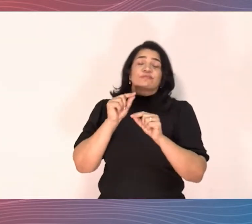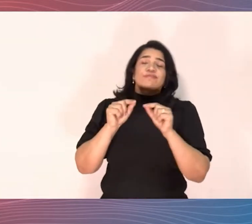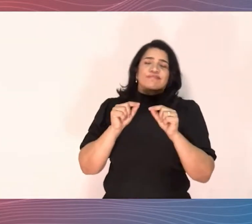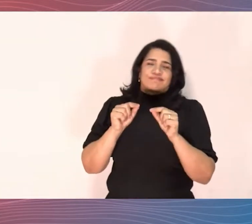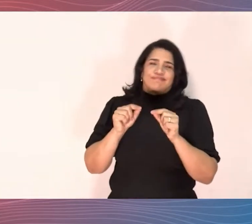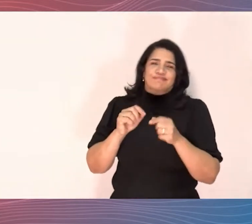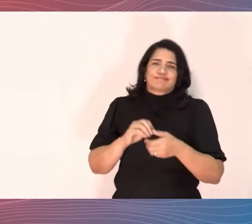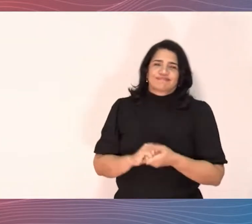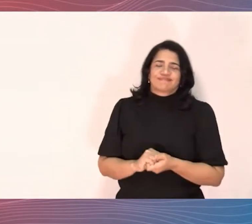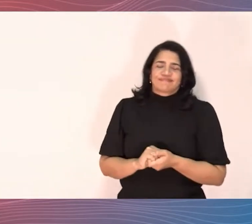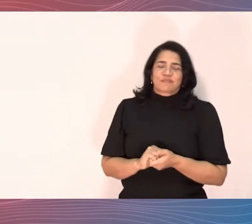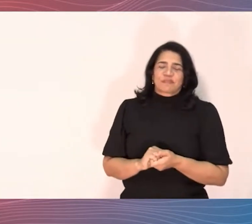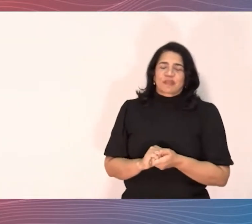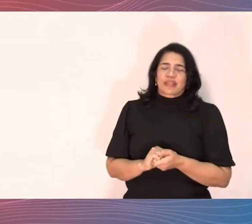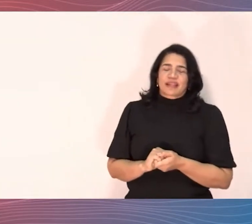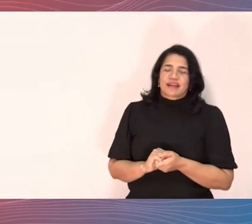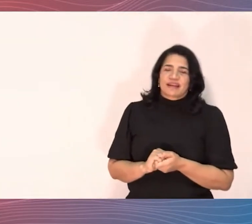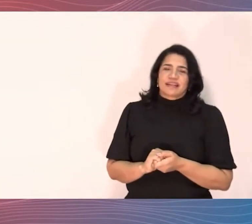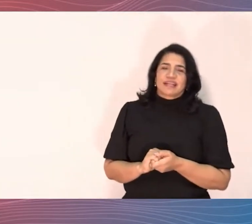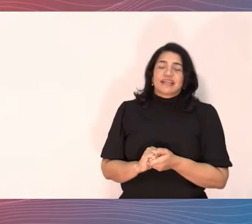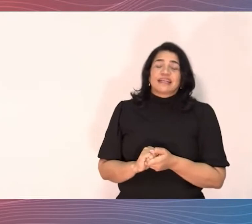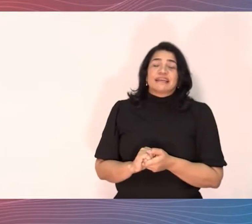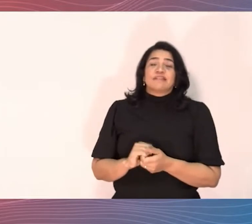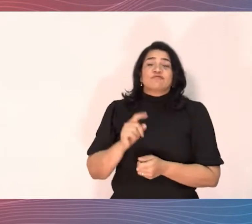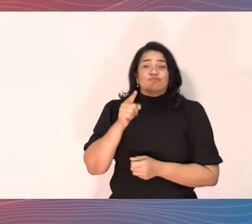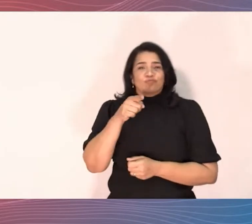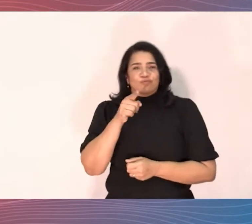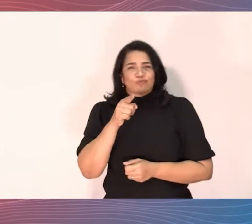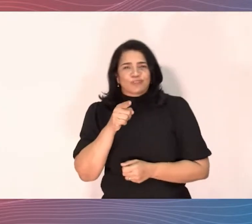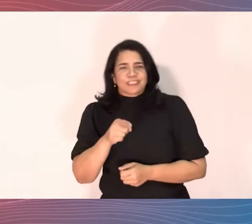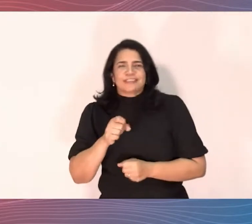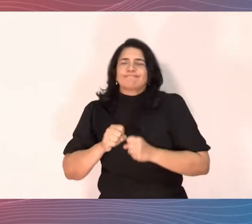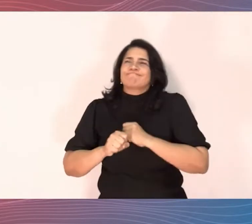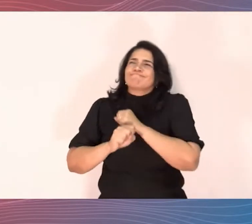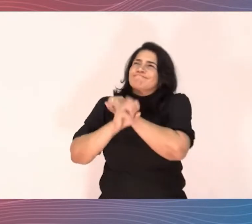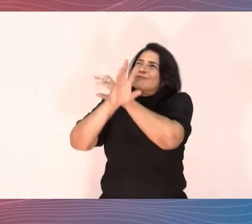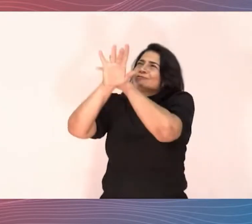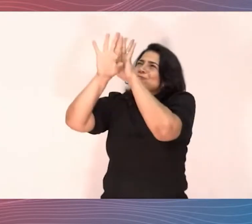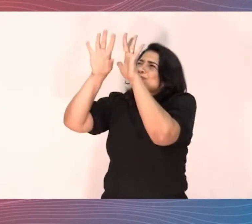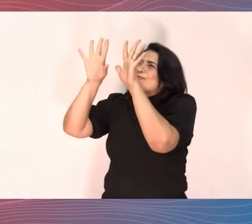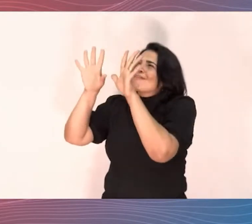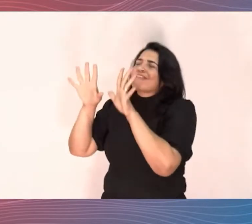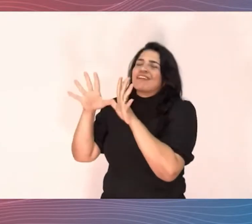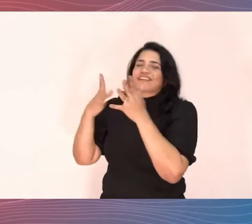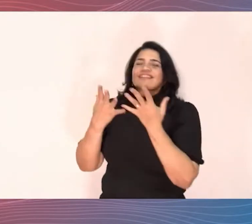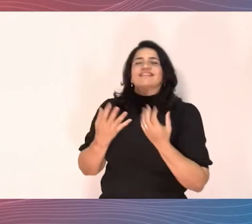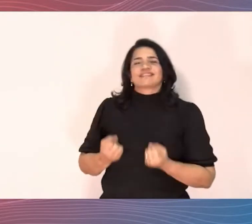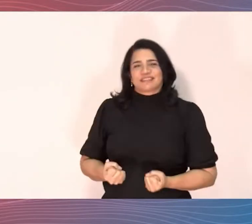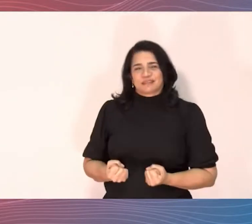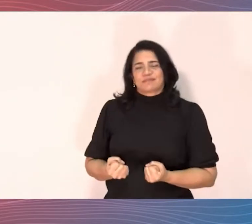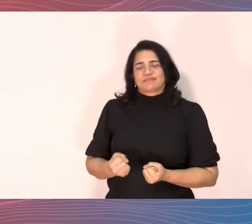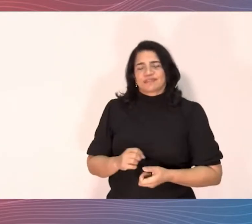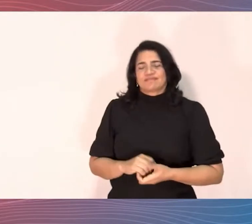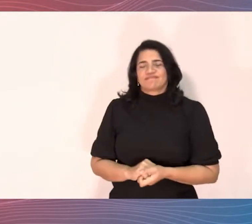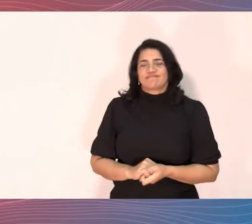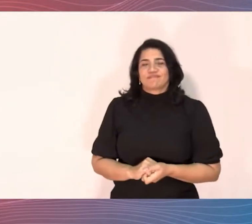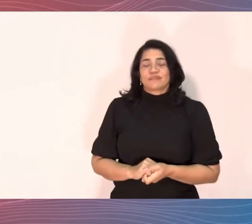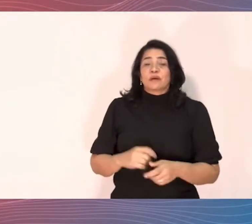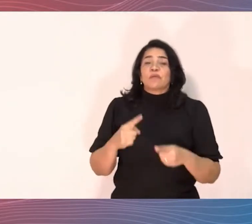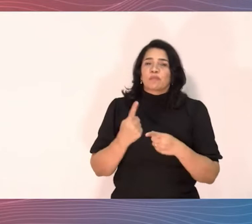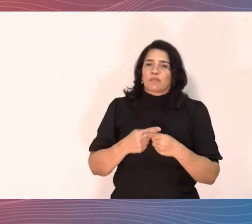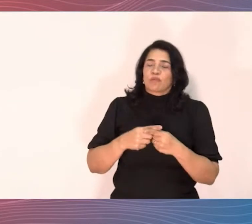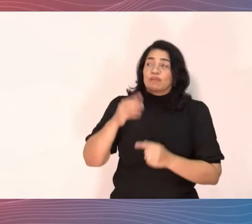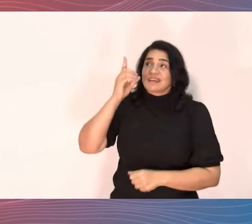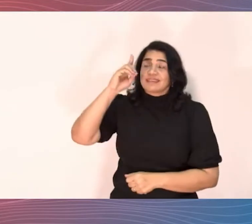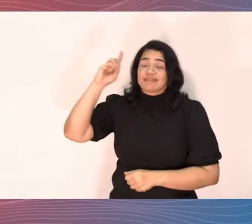Deus preparou você de antemão para a sua glória. Tá? Ó Senhor Jesus.